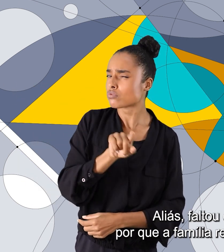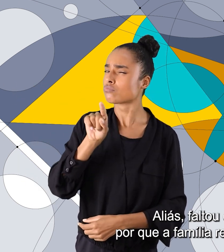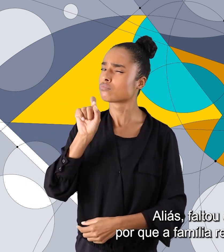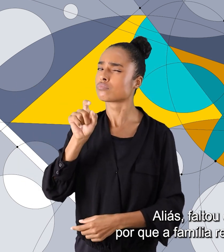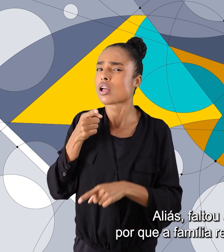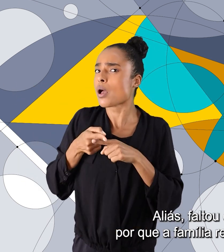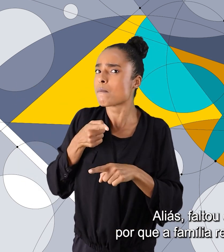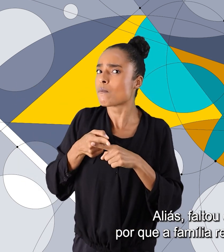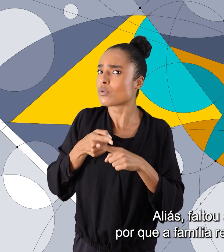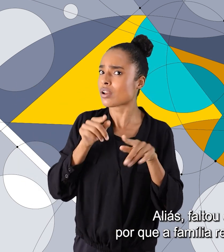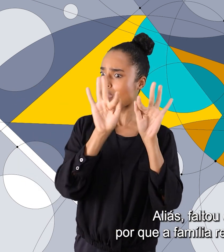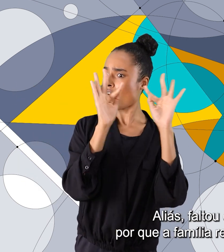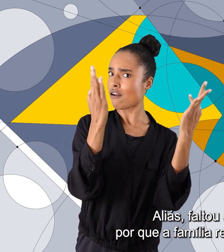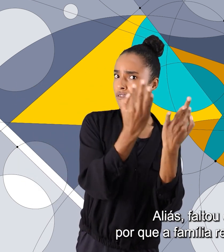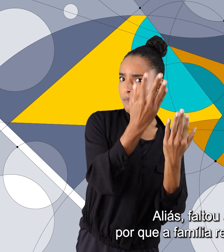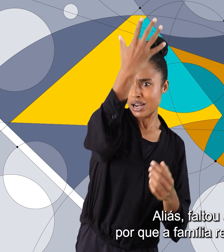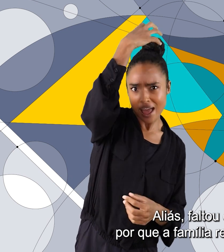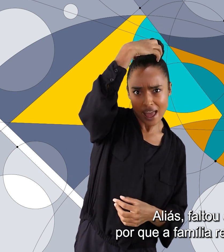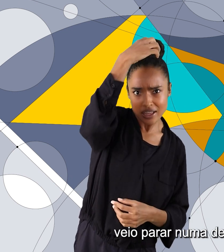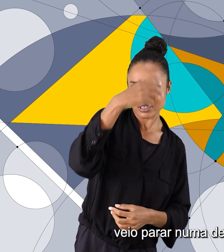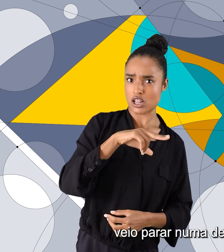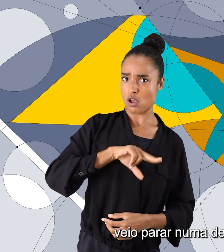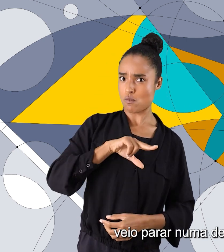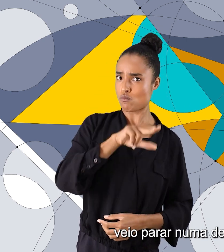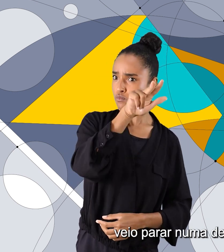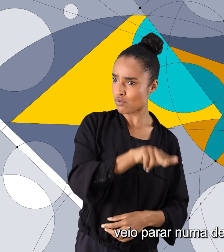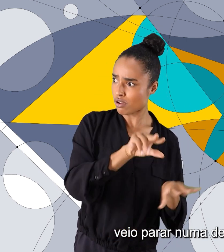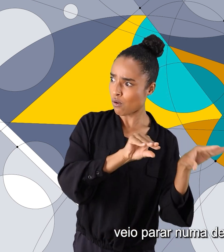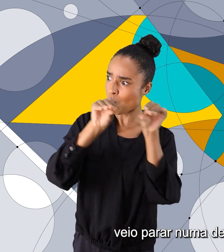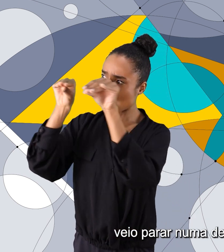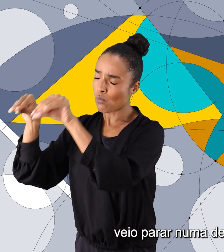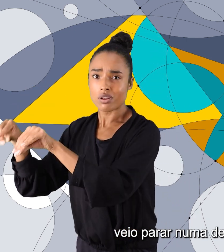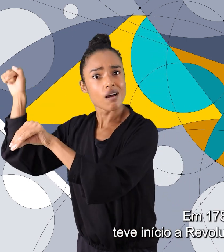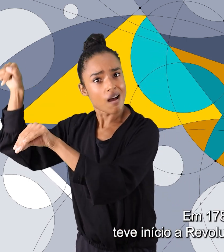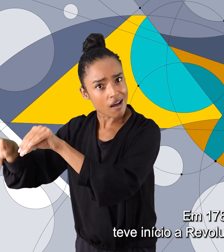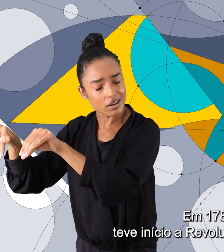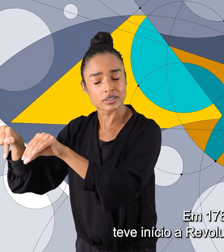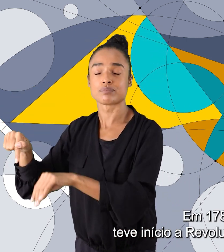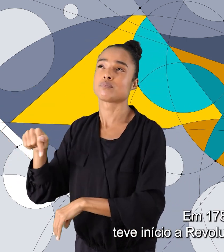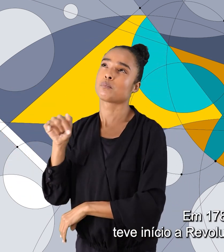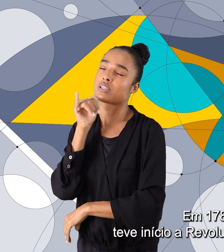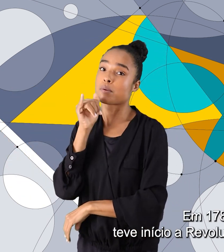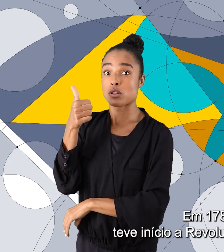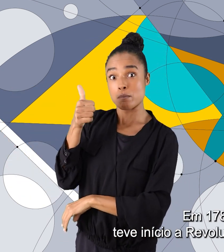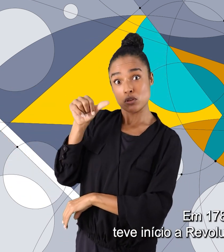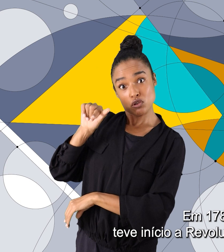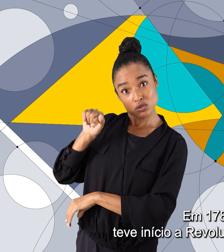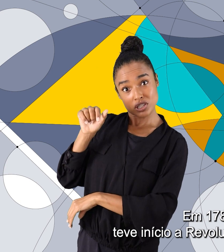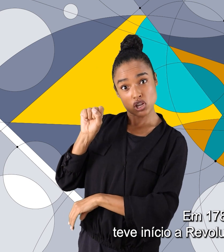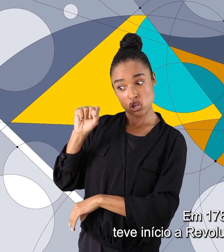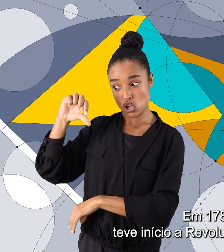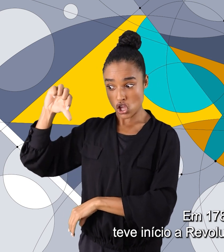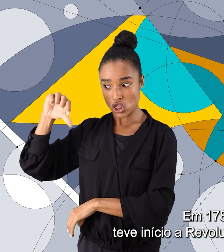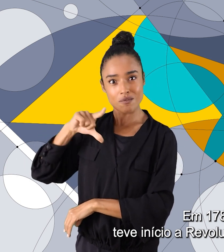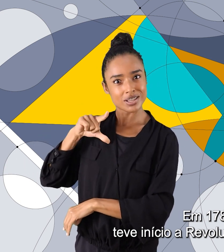faltou explicar por que a família real portuguesa veio parar numa dessas colônias. Em 1789, teve início